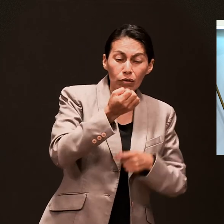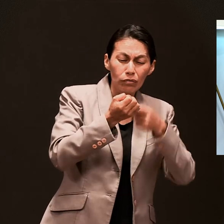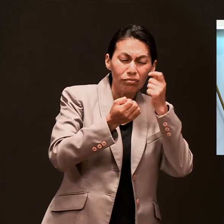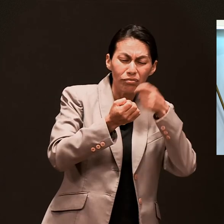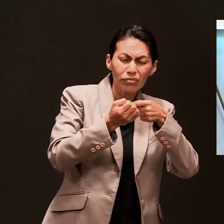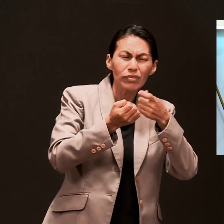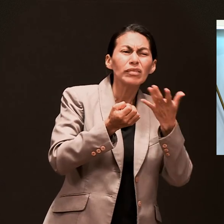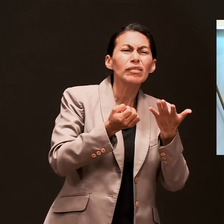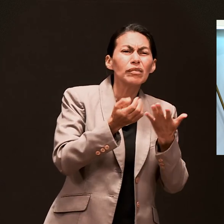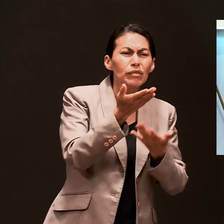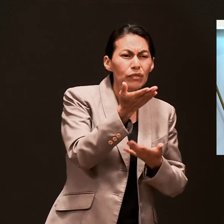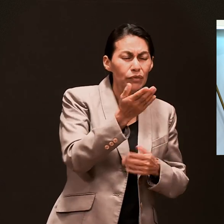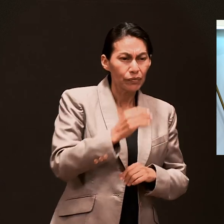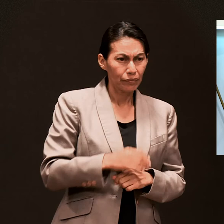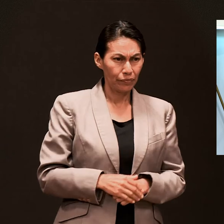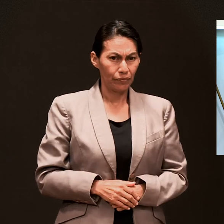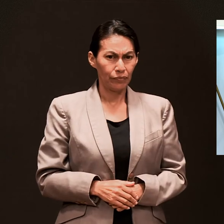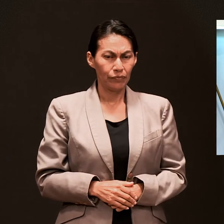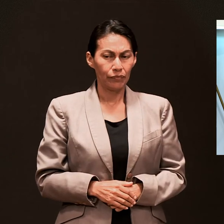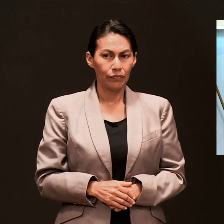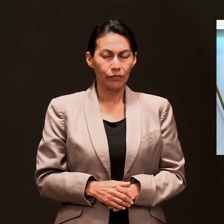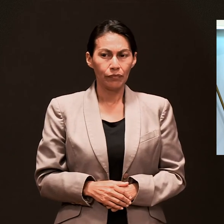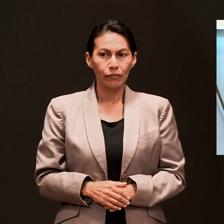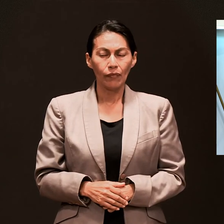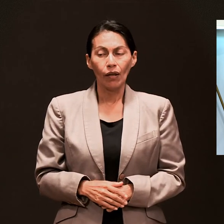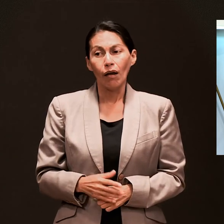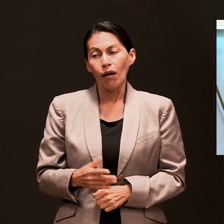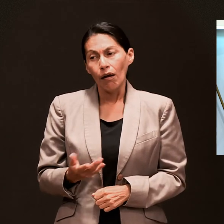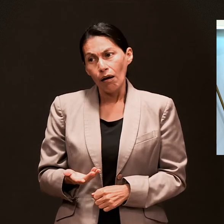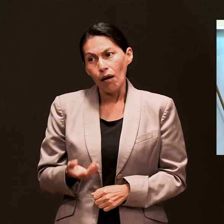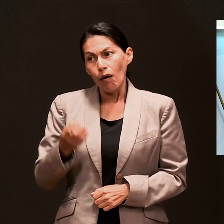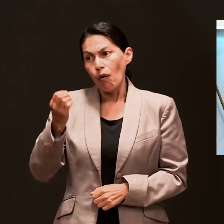que ha llegado a hacer la oración para usted